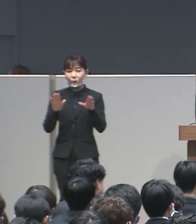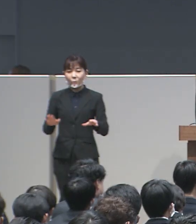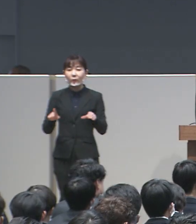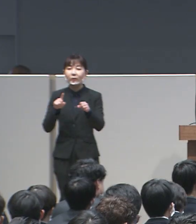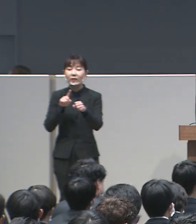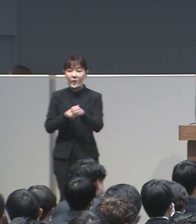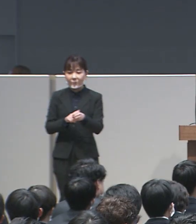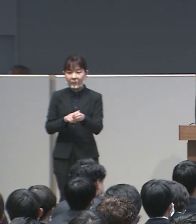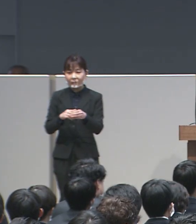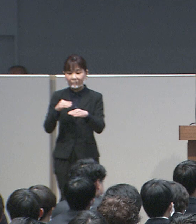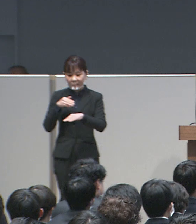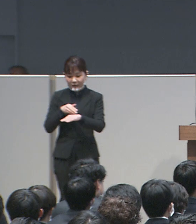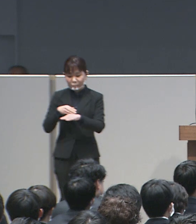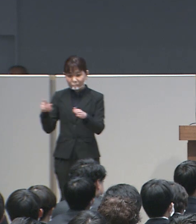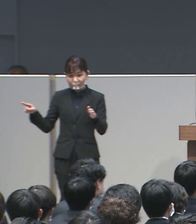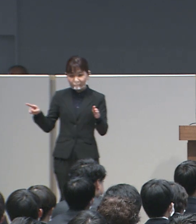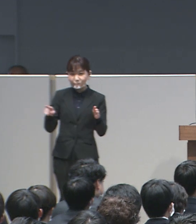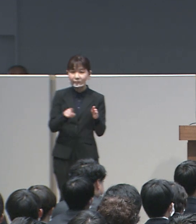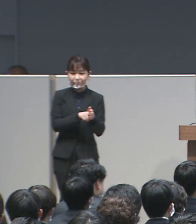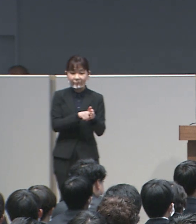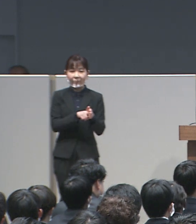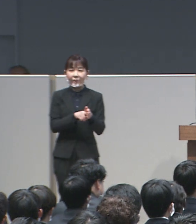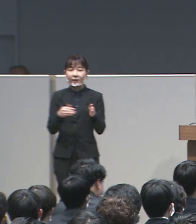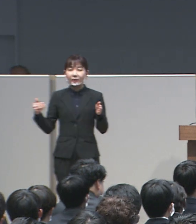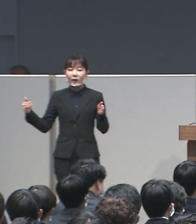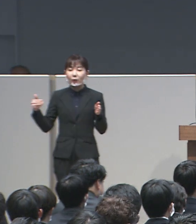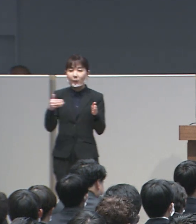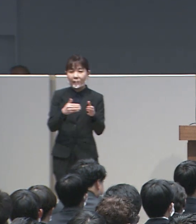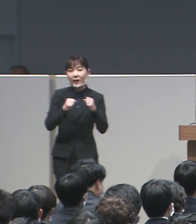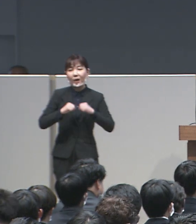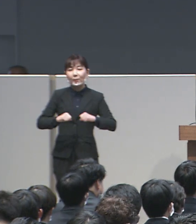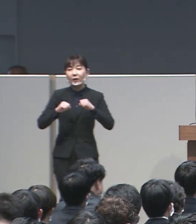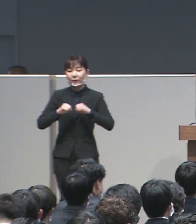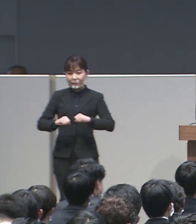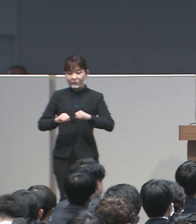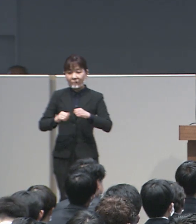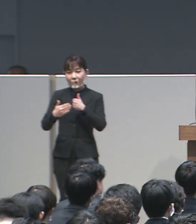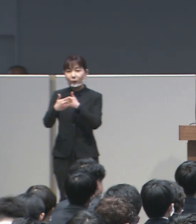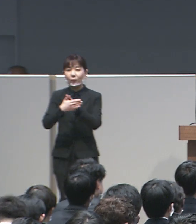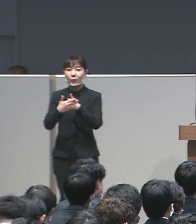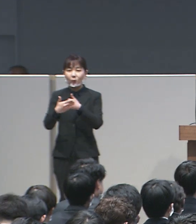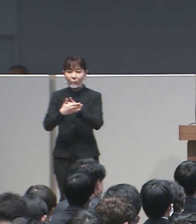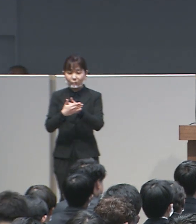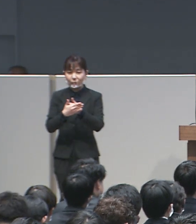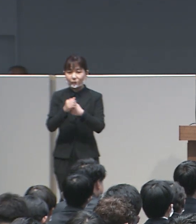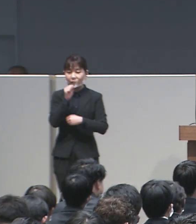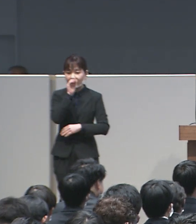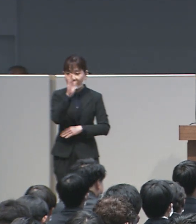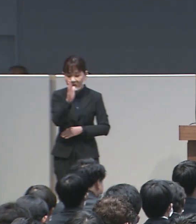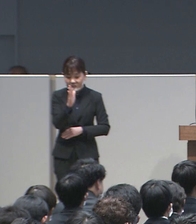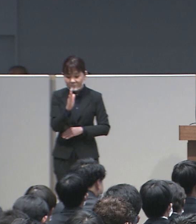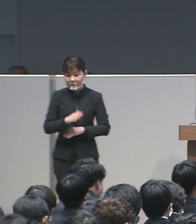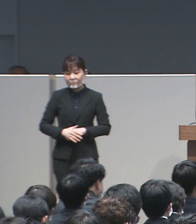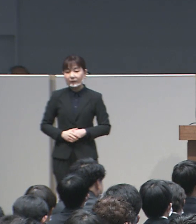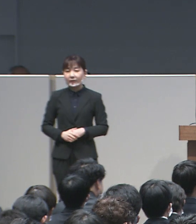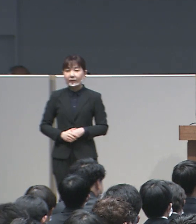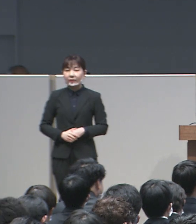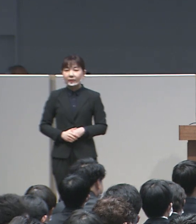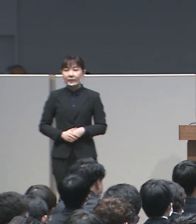に練習を重ねてきました最後まで頑張りますのでご協力の程よろしくお願い致し